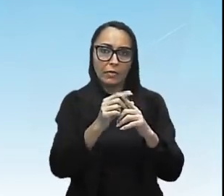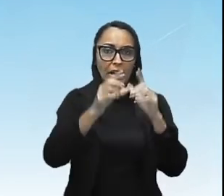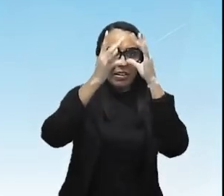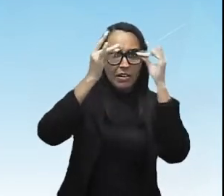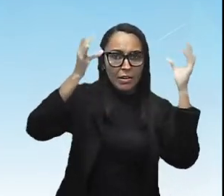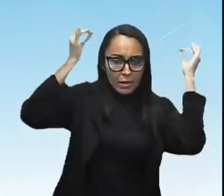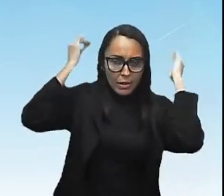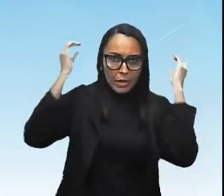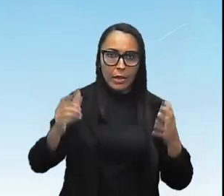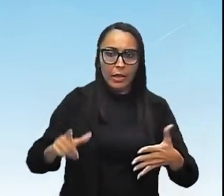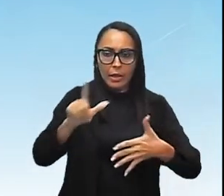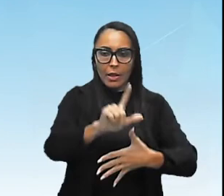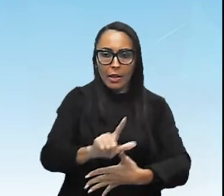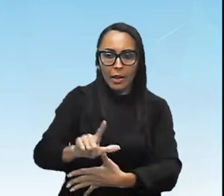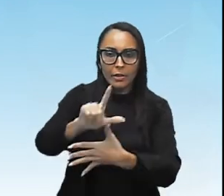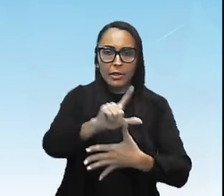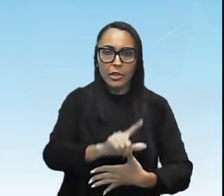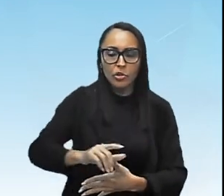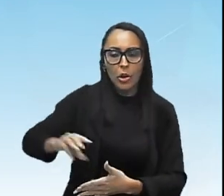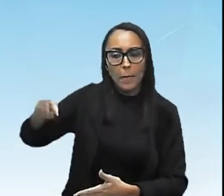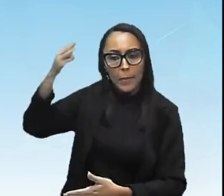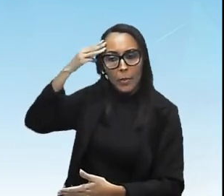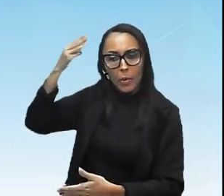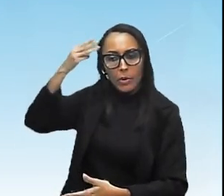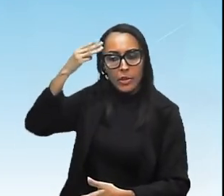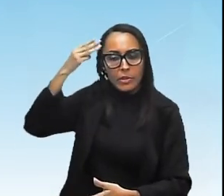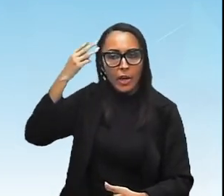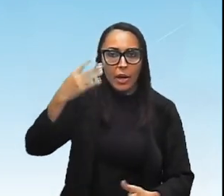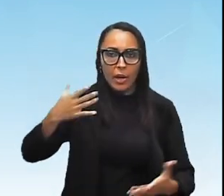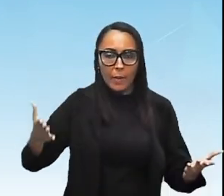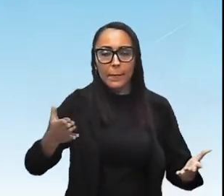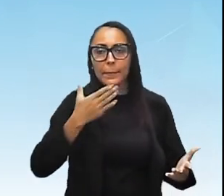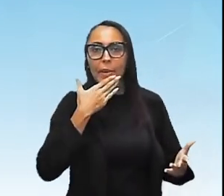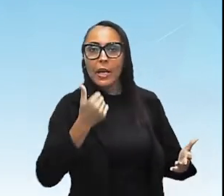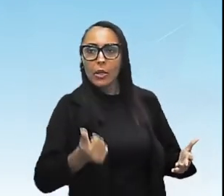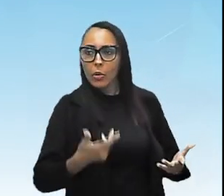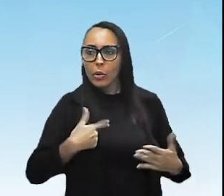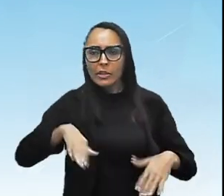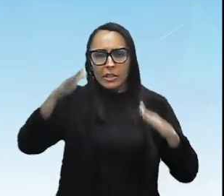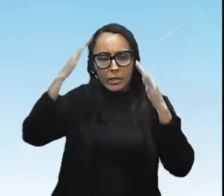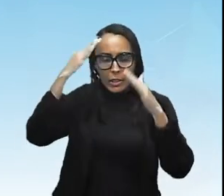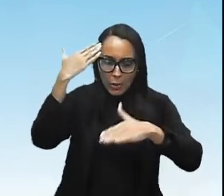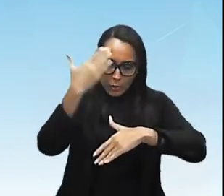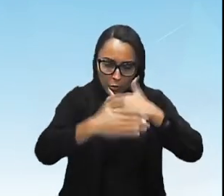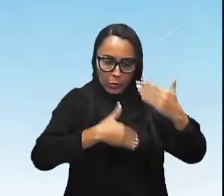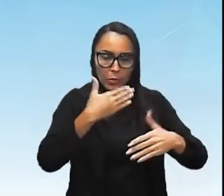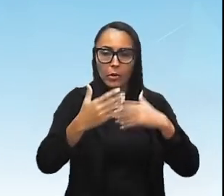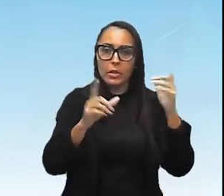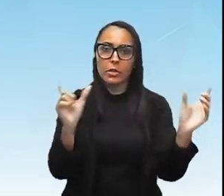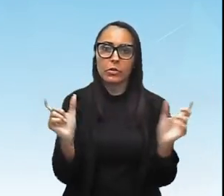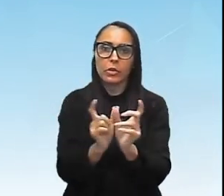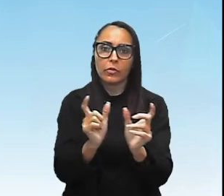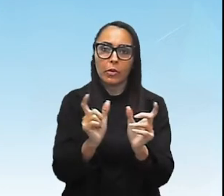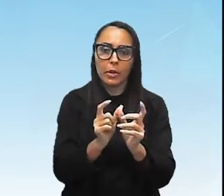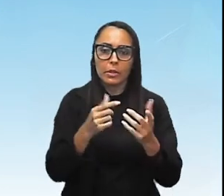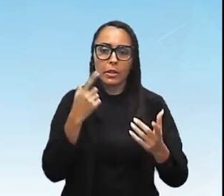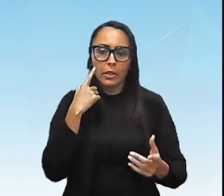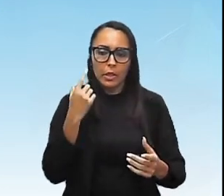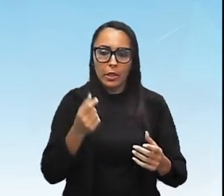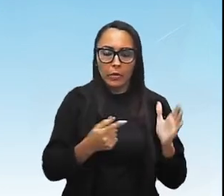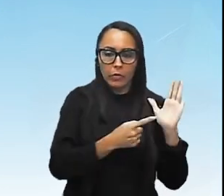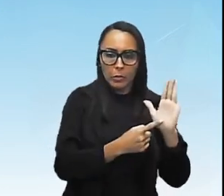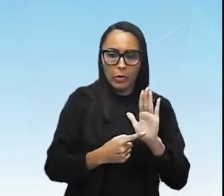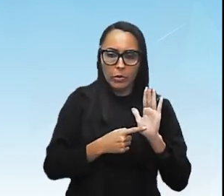encontro, memorizar, entender, certo? Sobre esses processos de formação. E aqui trago para você